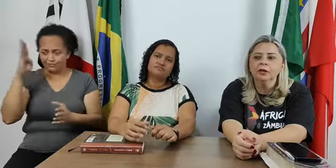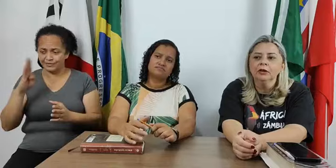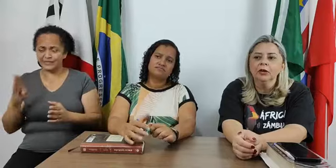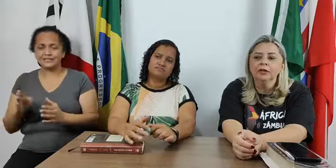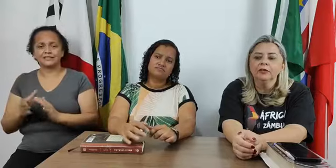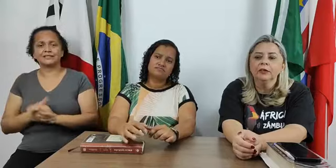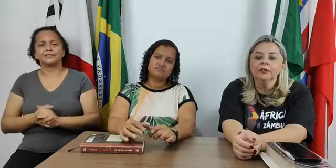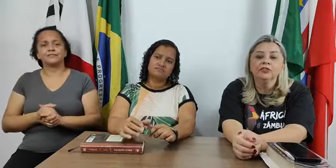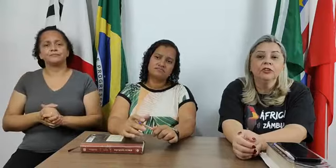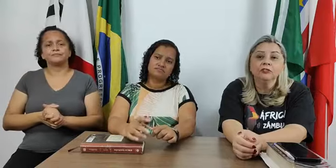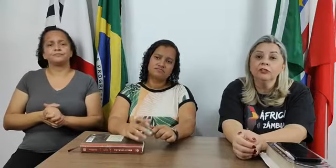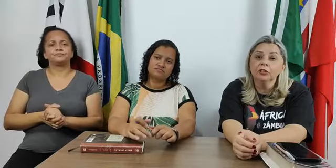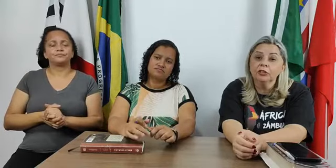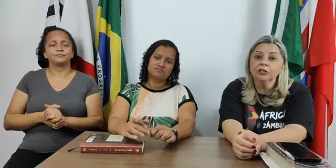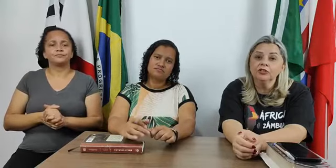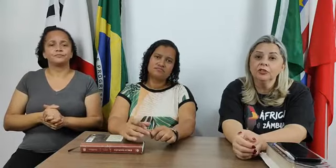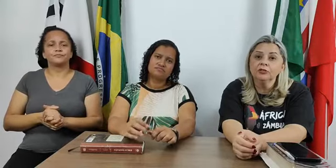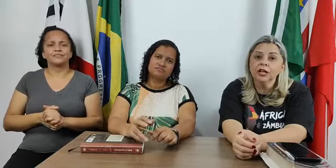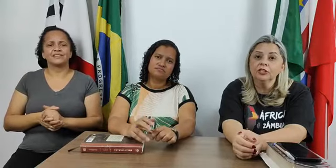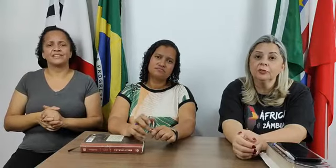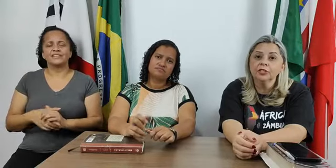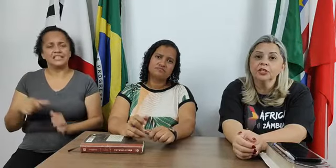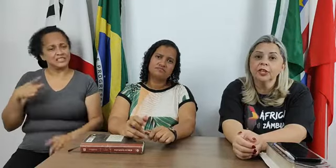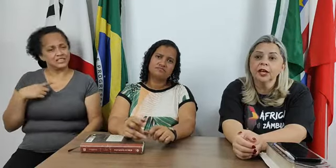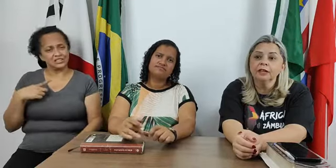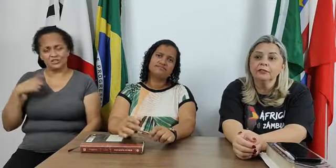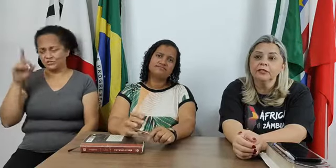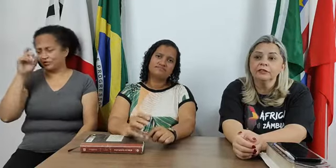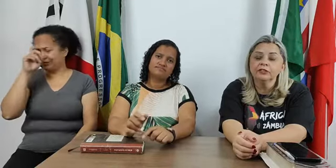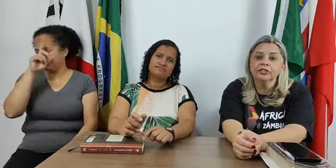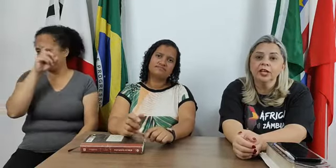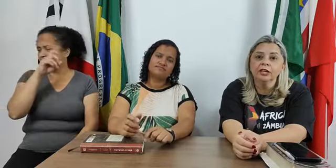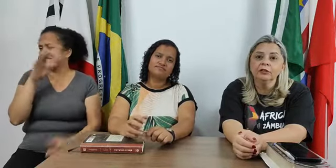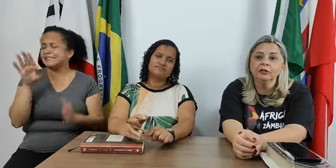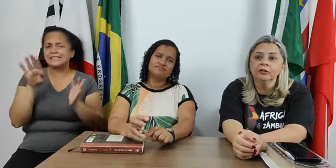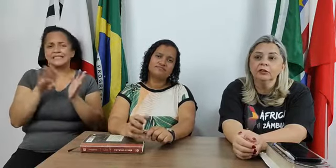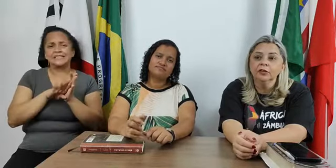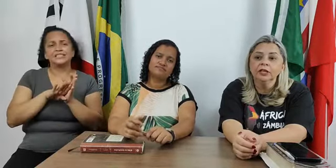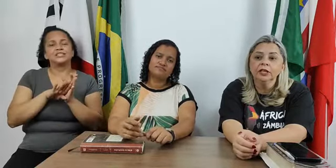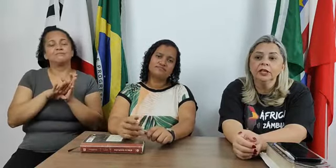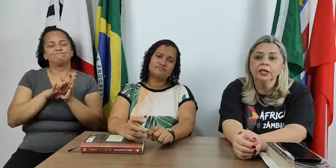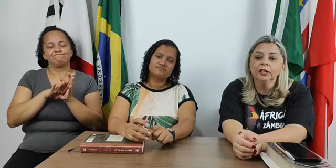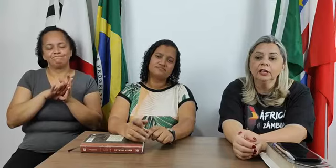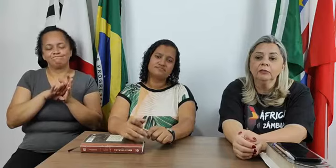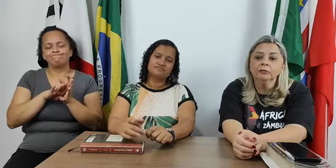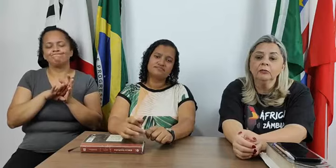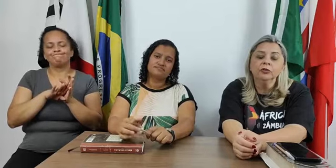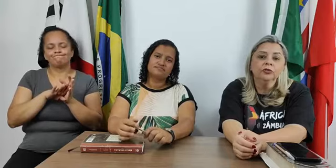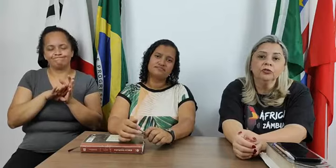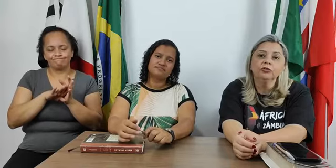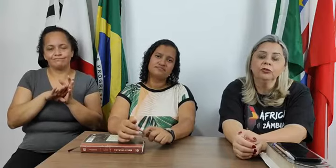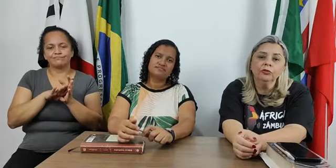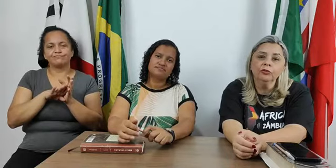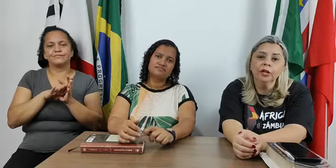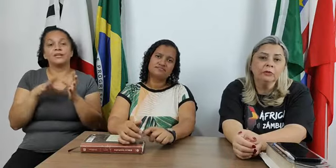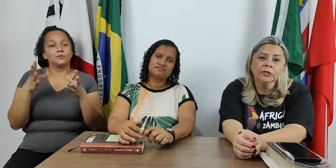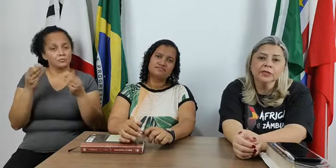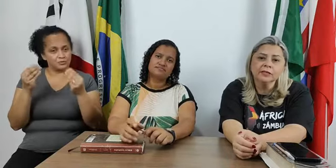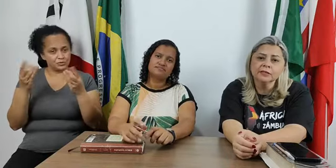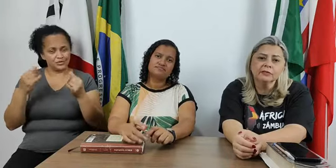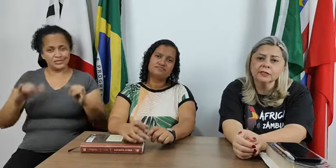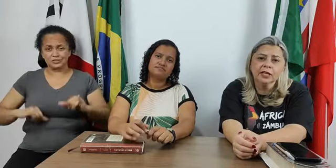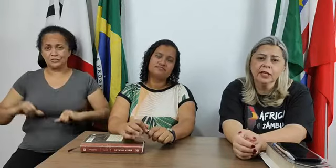vieram, eles tinham tanta dificuldade para chegar com esse Evangelho, que muitos